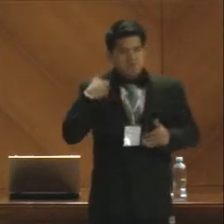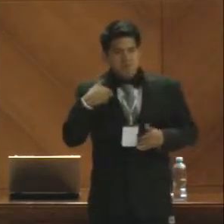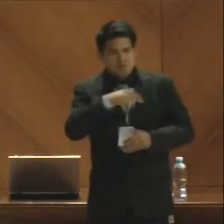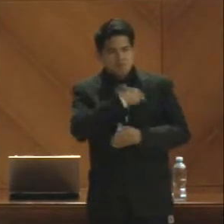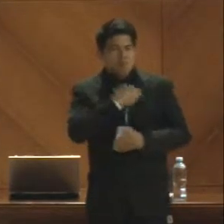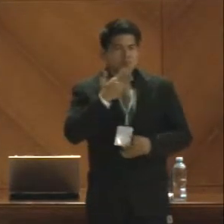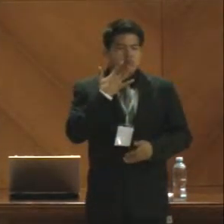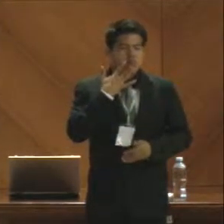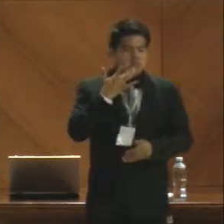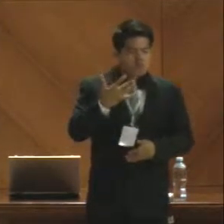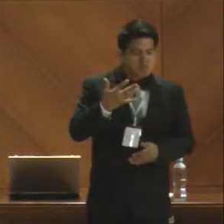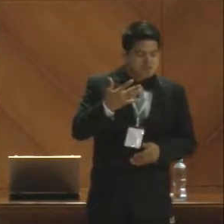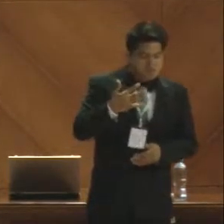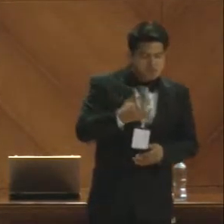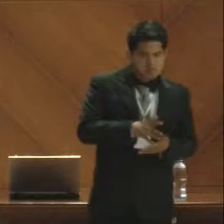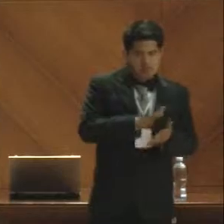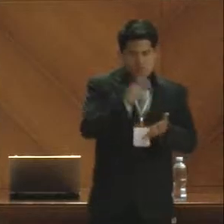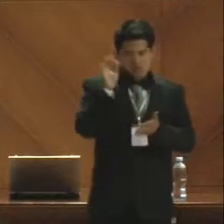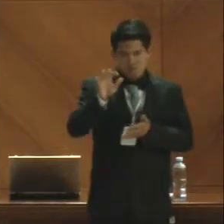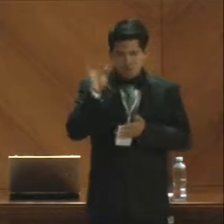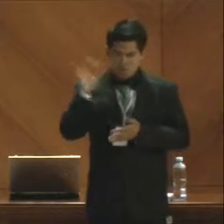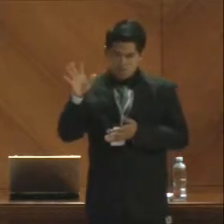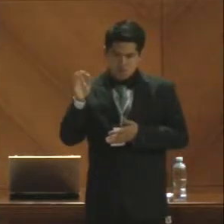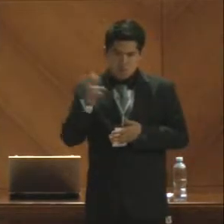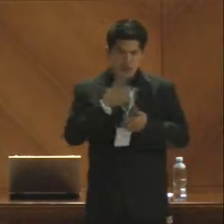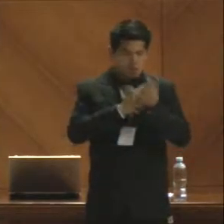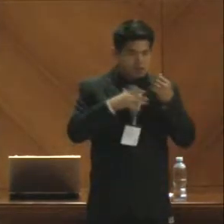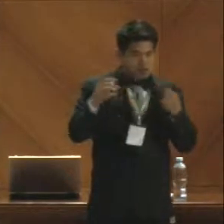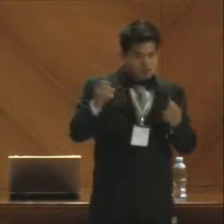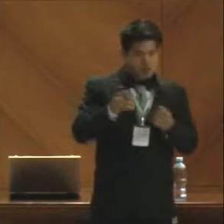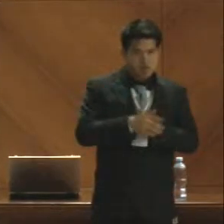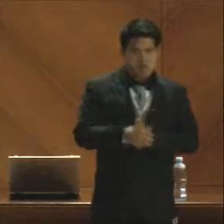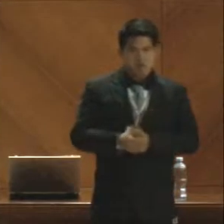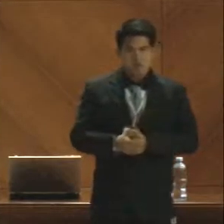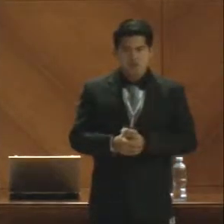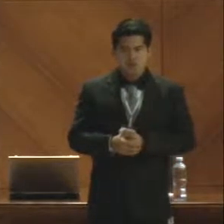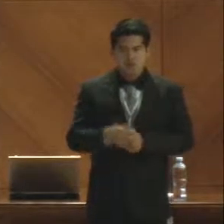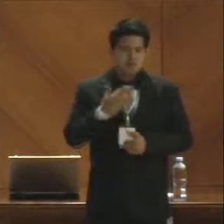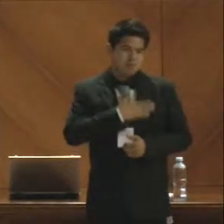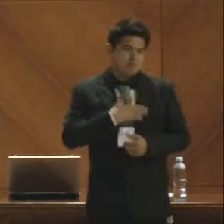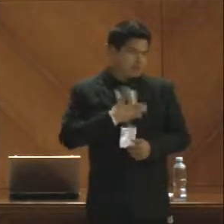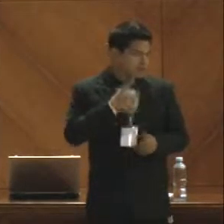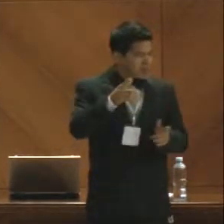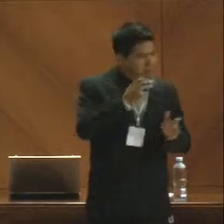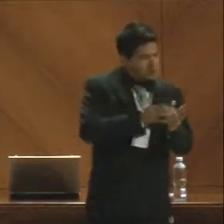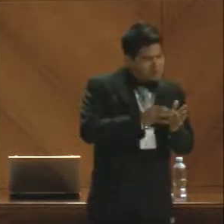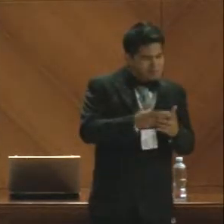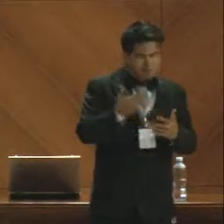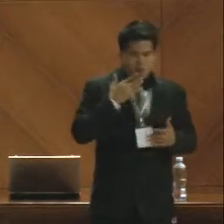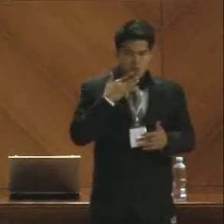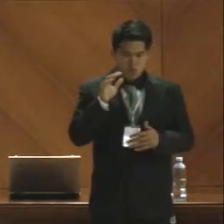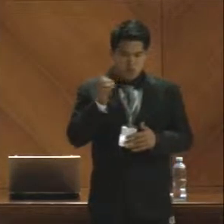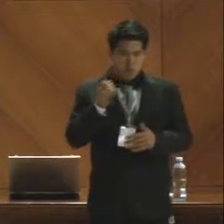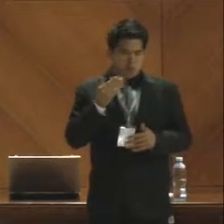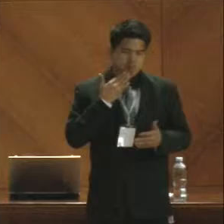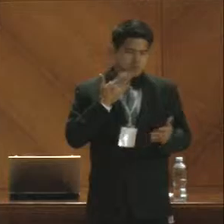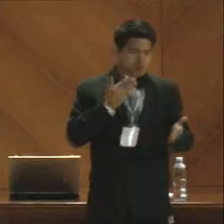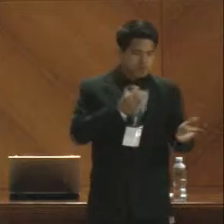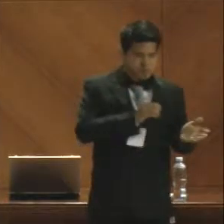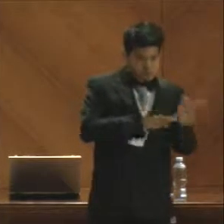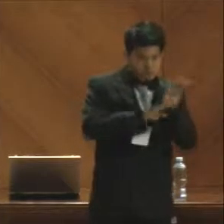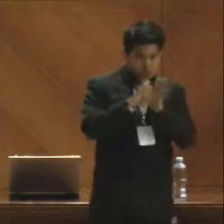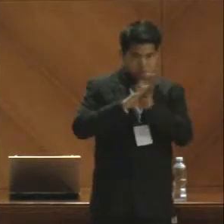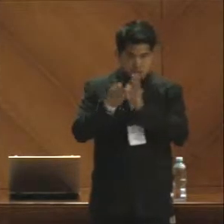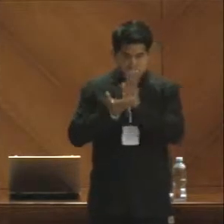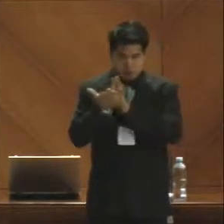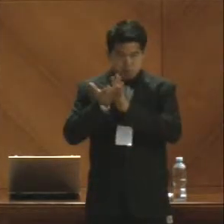de estar eligiendo sobre la privacidad de nuestros hijos. Pues por favor, no, no suban información de sus hijos a Facebook. Vamos